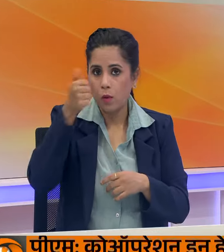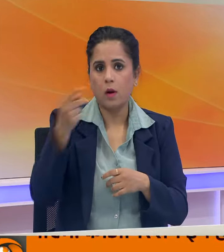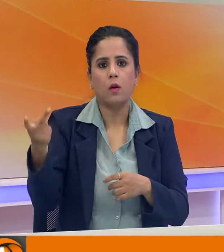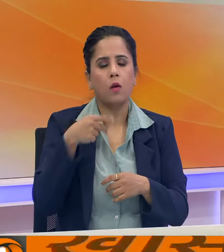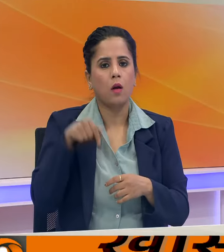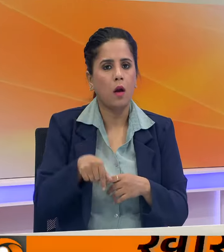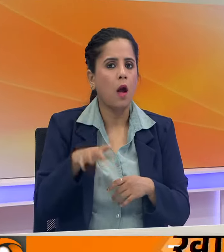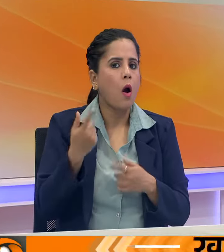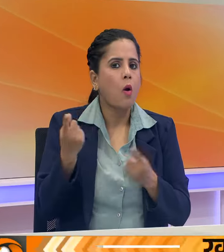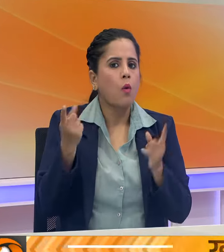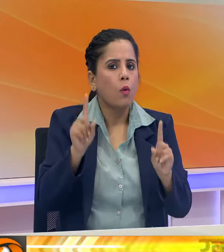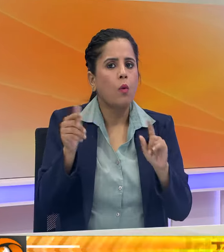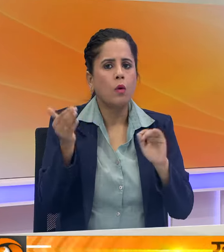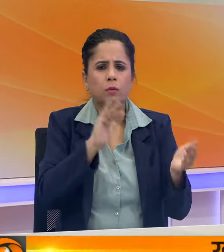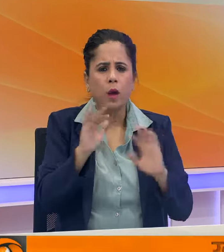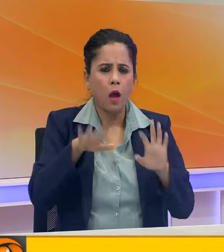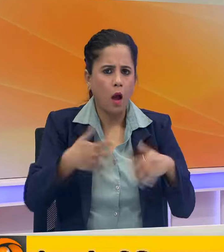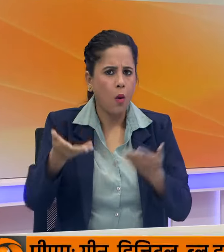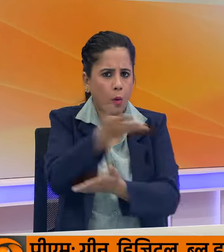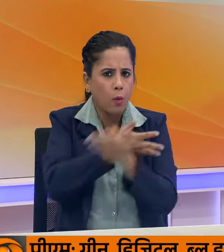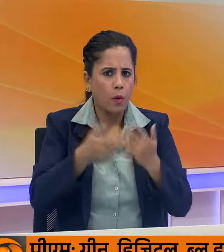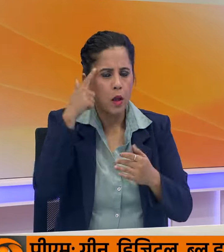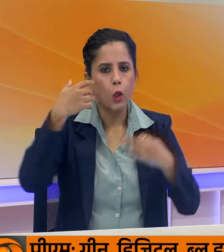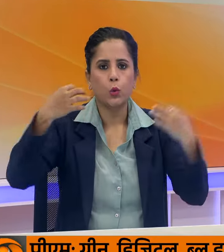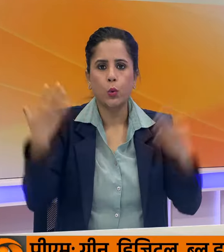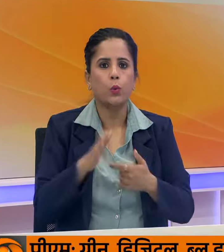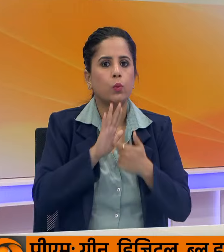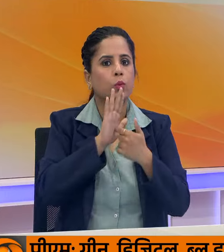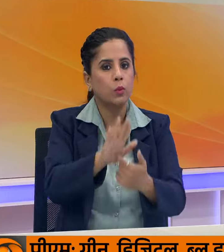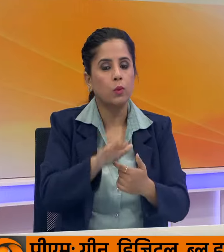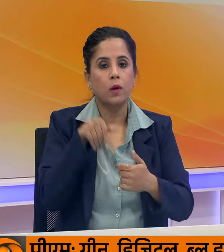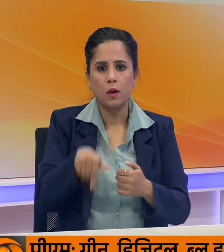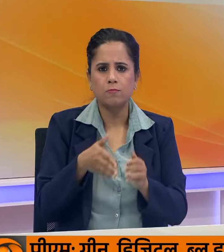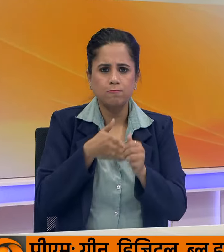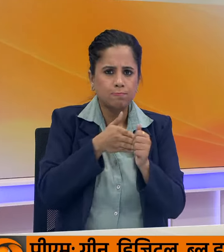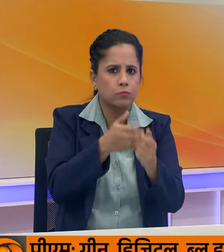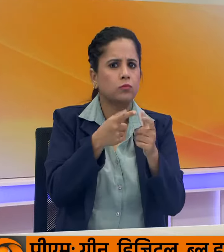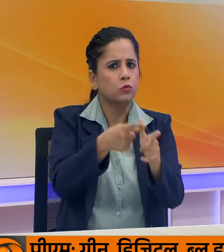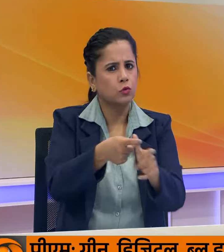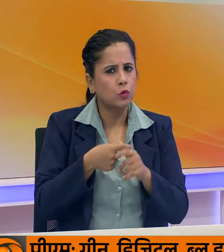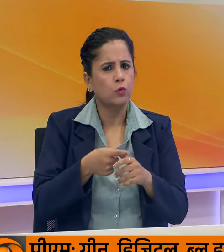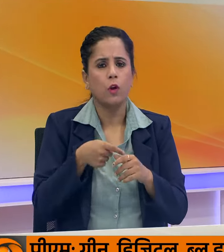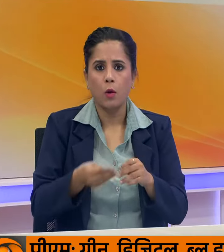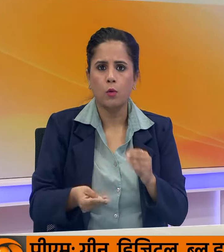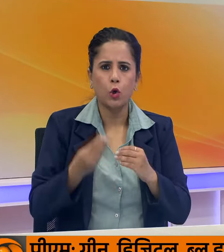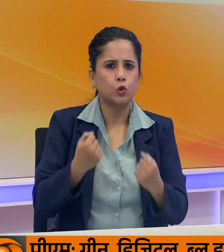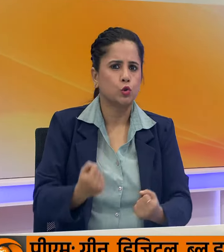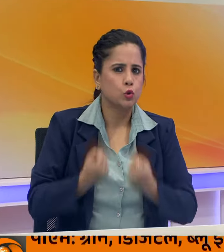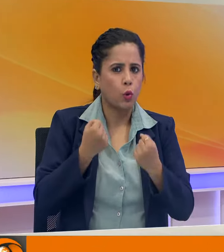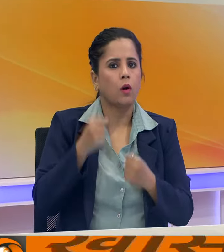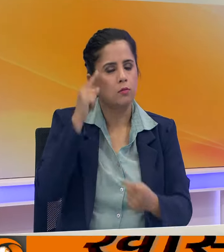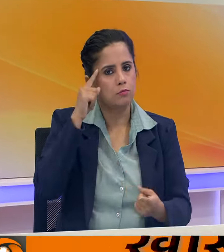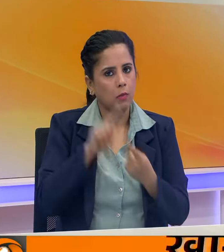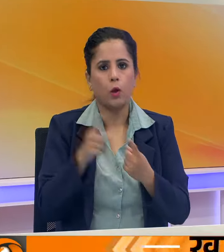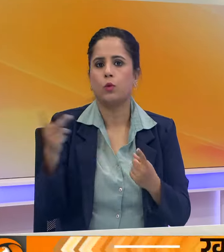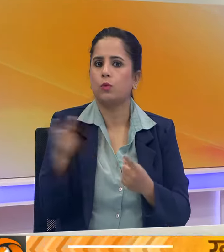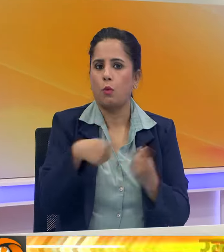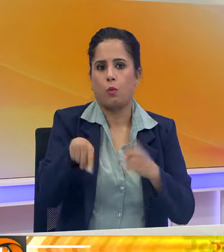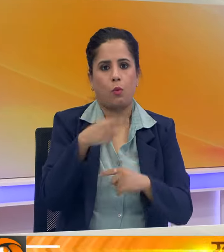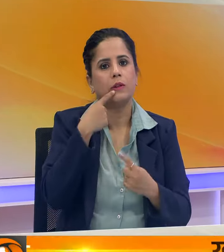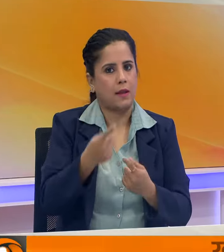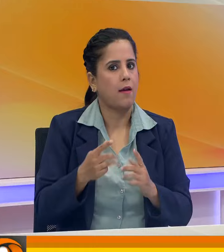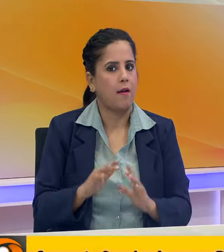द्विपक्षीय और क्षेत्रीय सहयोग को नई दिशा और गति देने तथा उसे मजबूत बनाने पर सहमति